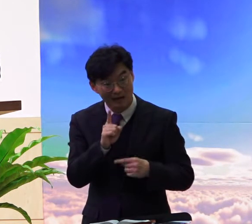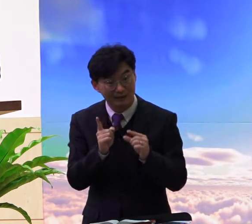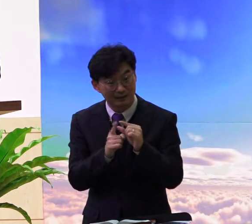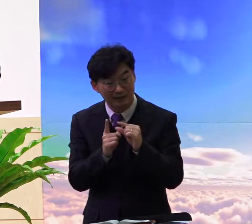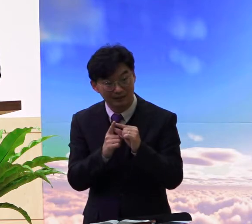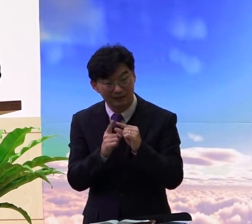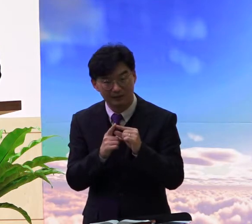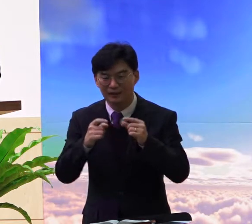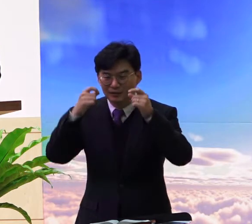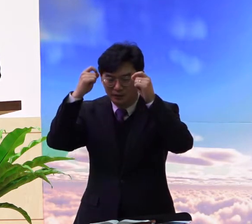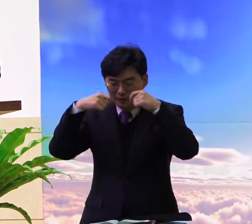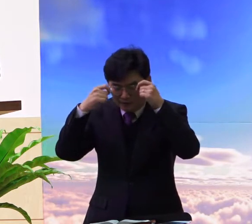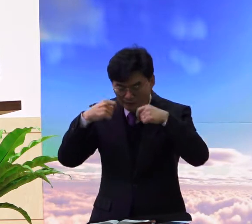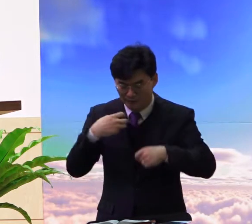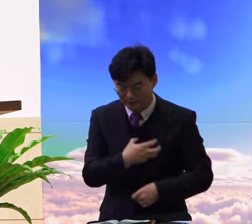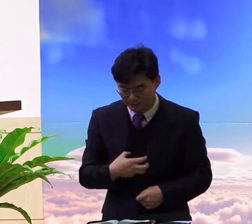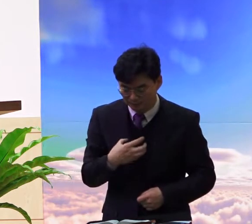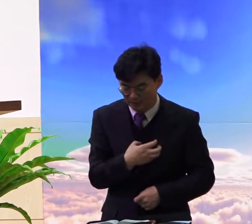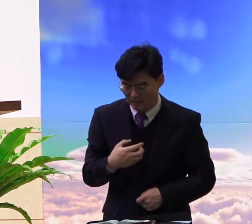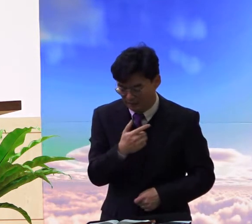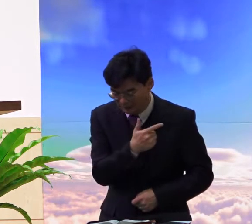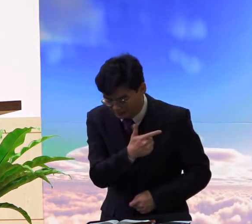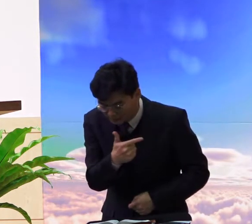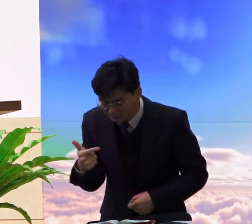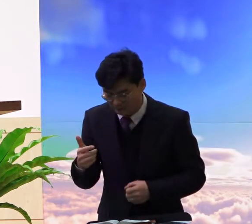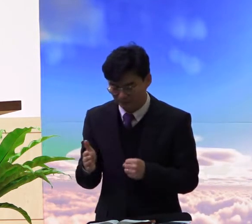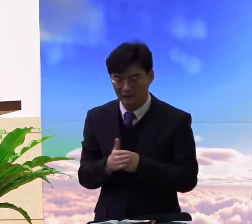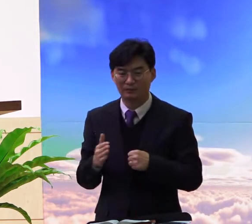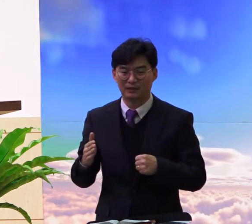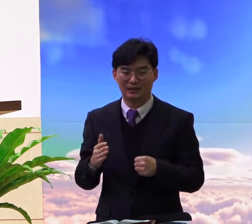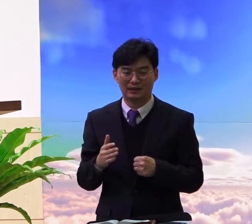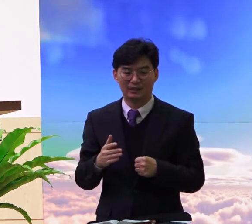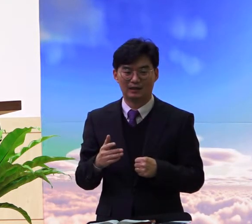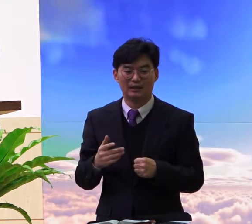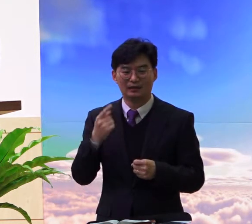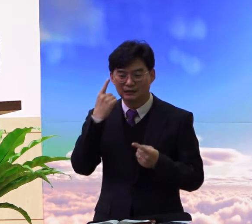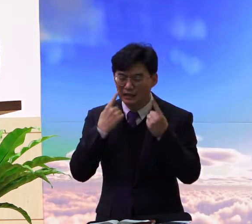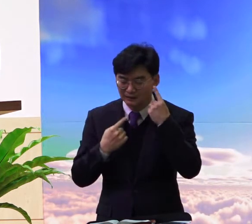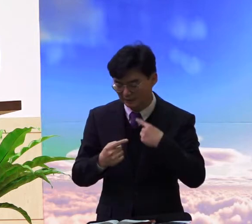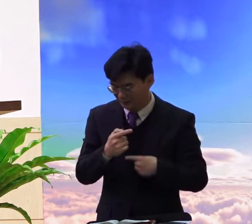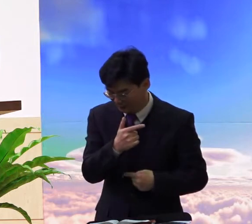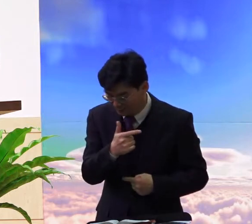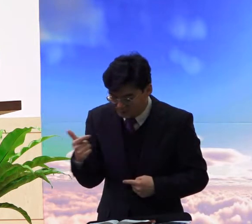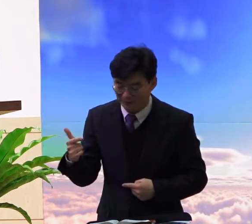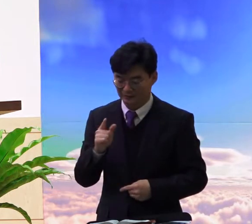슬픔이 너무나 크기 때문에 그 슬픔에 다윗이 압도되었다 하는 것입니다.